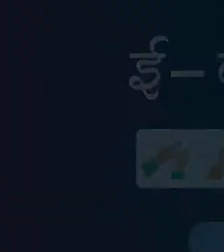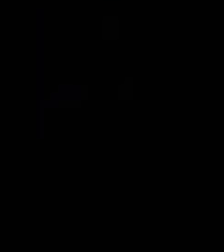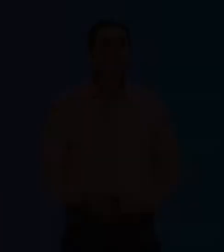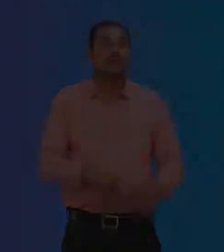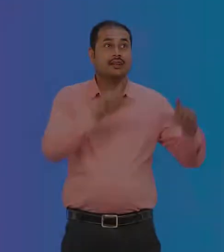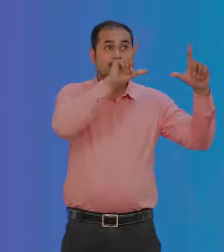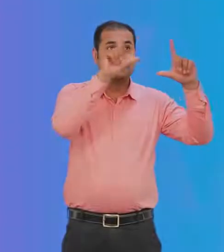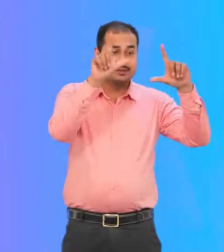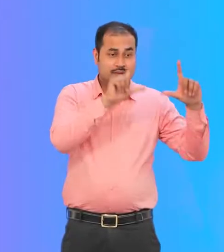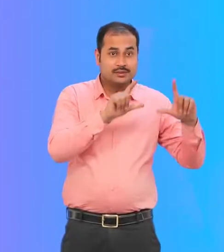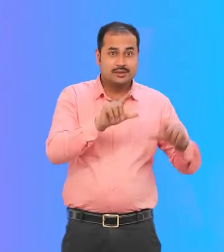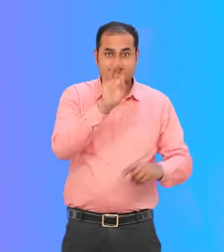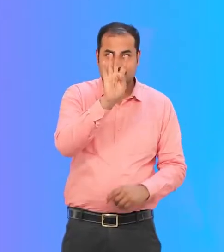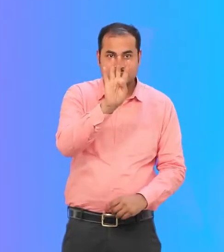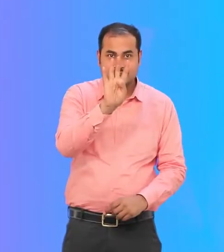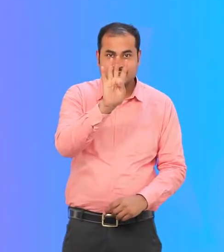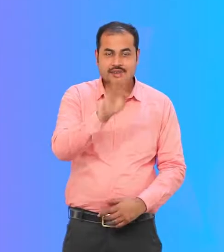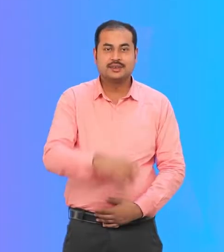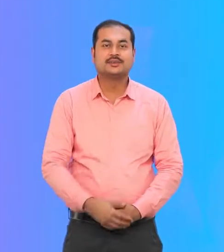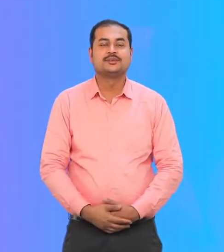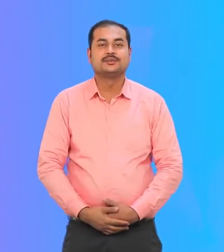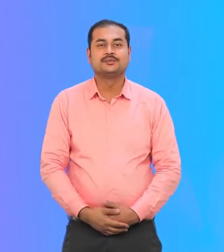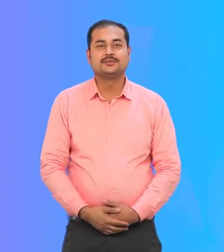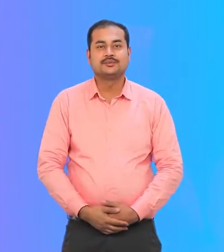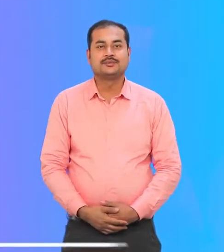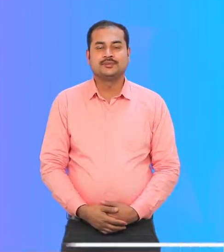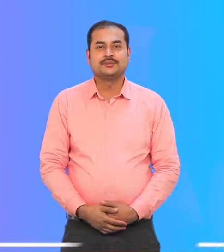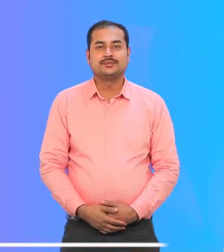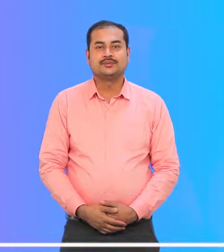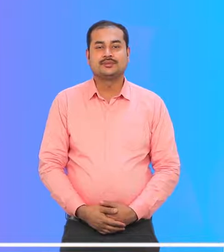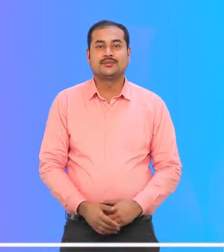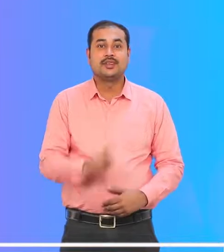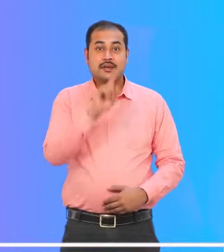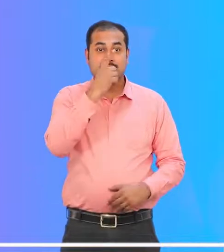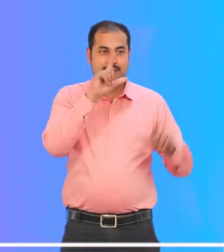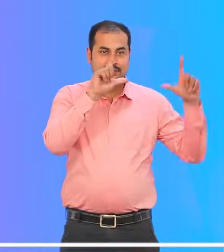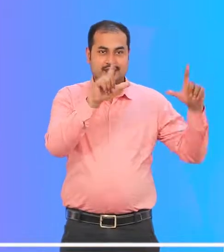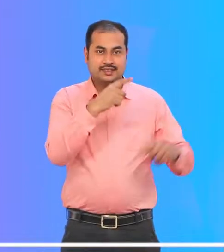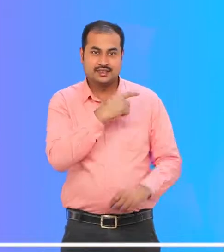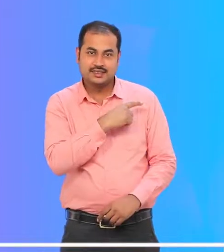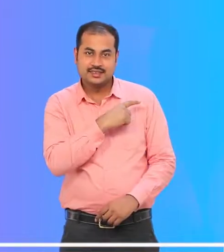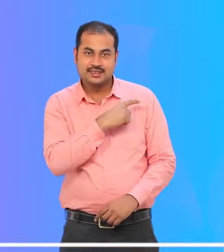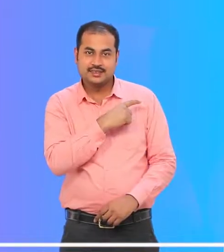इस प्रेम में चार चित्र है कि पहले चित्र में